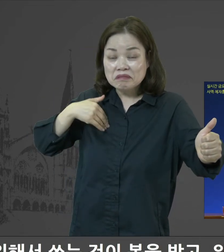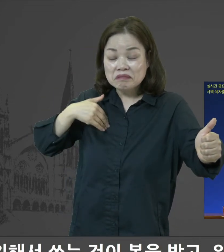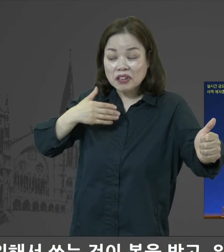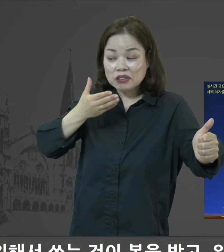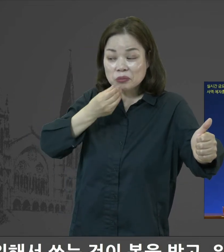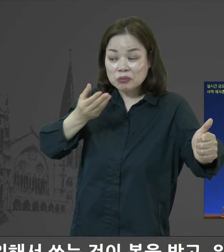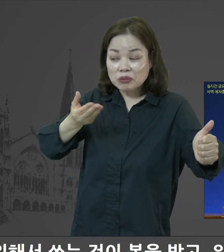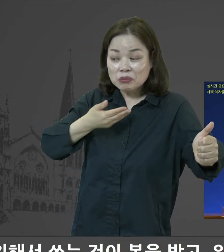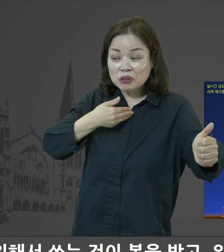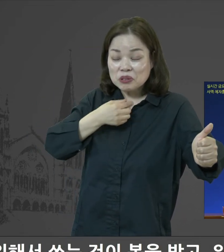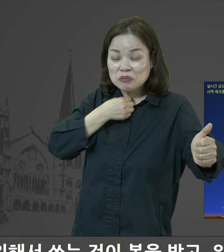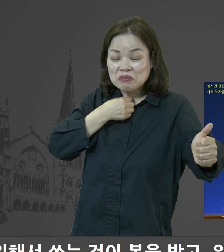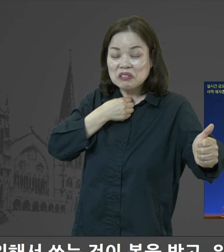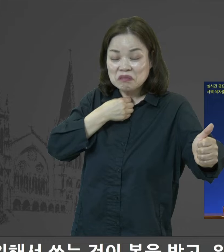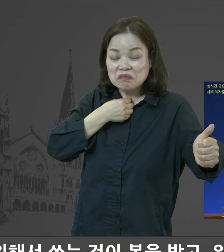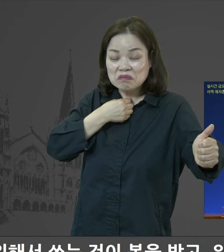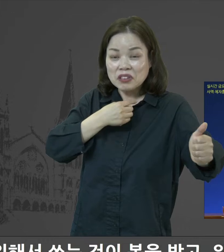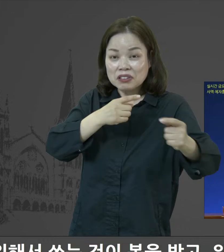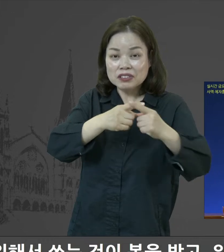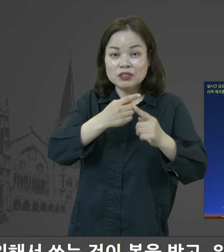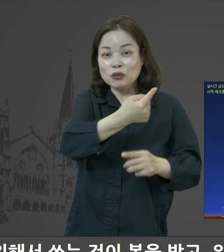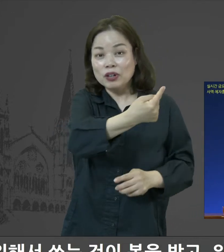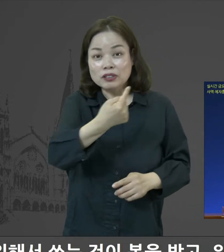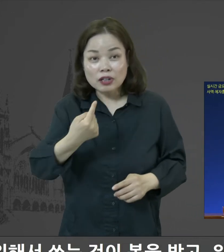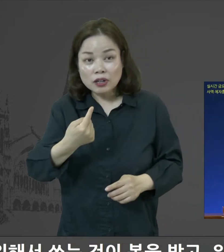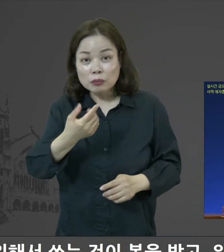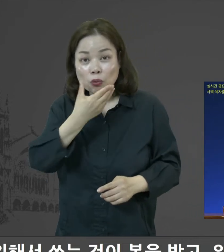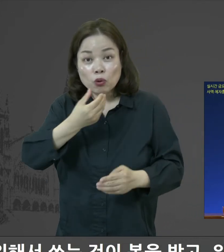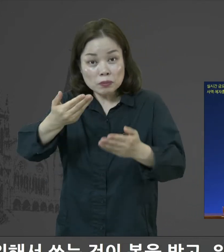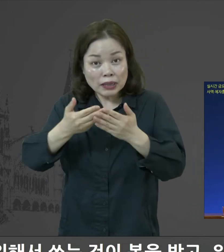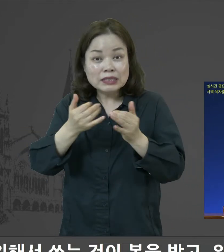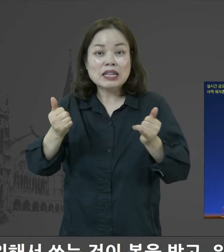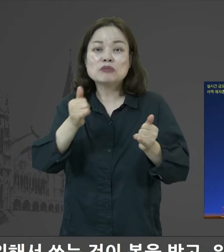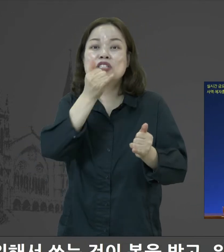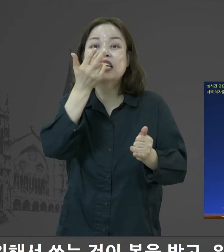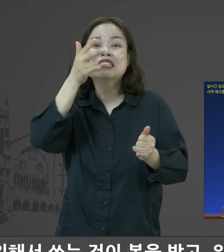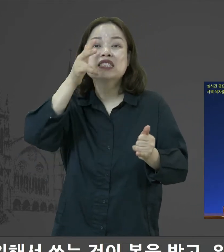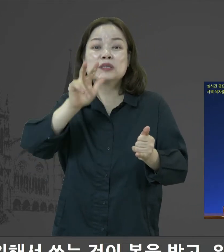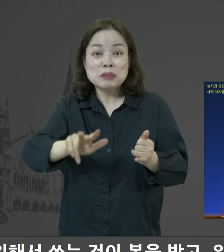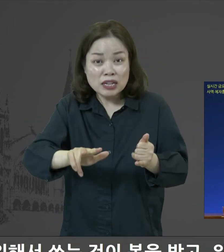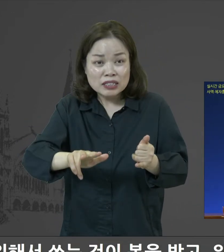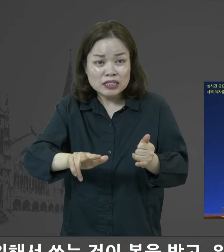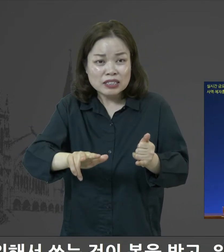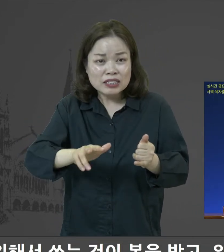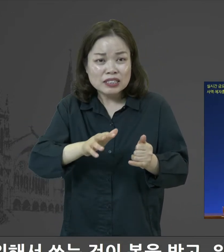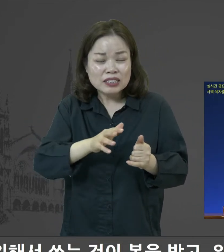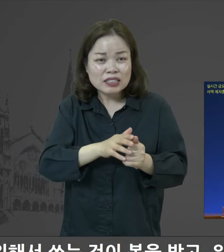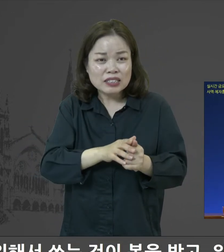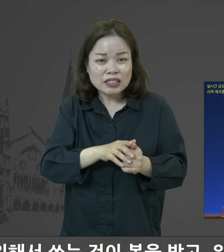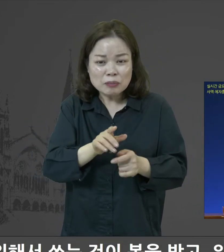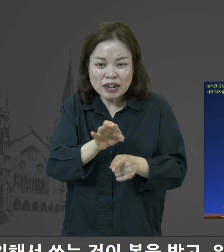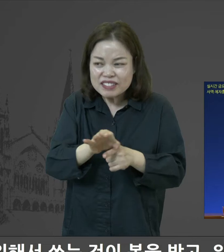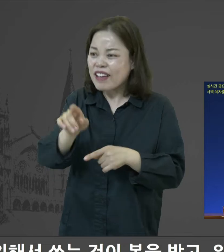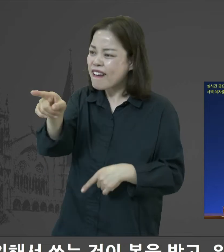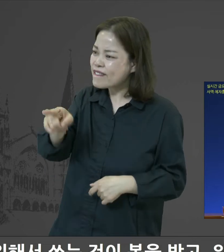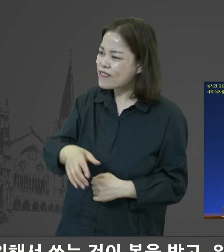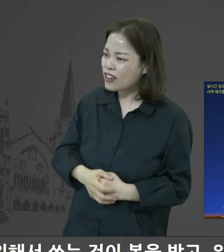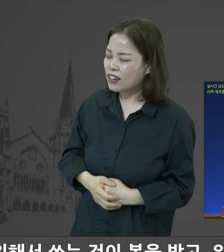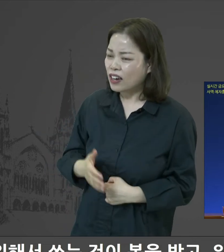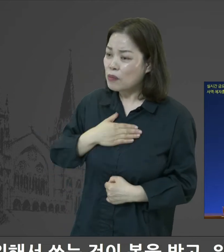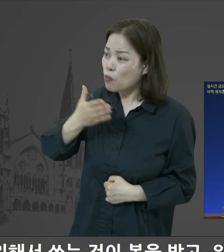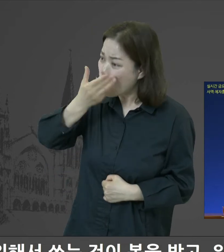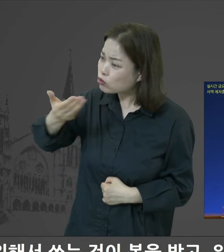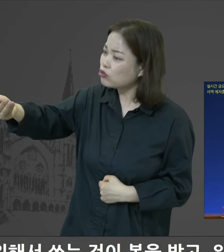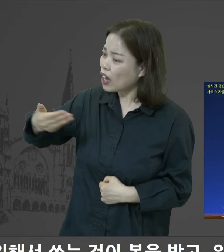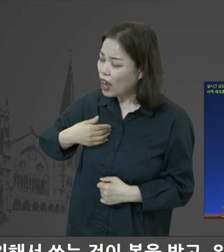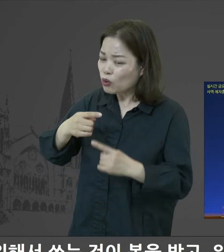받고 싶네 하고 교회에 왔다가 복을 받는 분도 있지만, 혹시 여러분에게 따진 분은 없습니까? 아니, 복